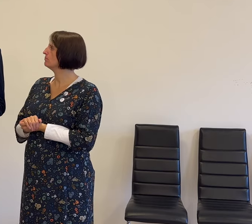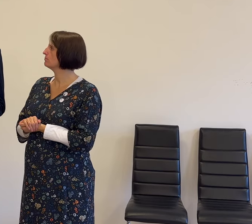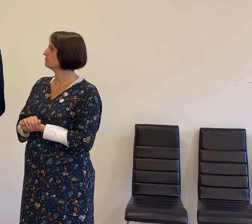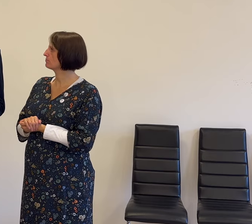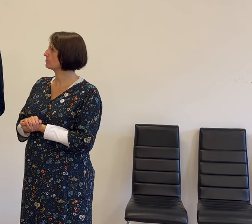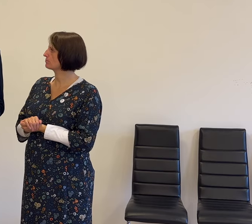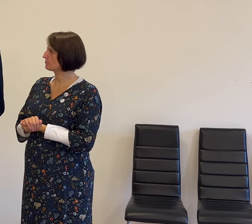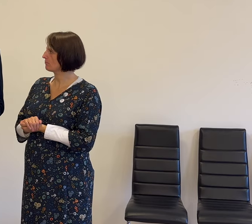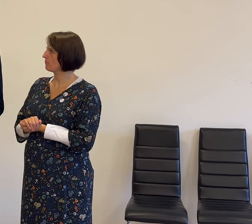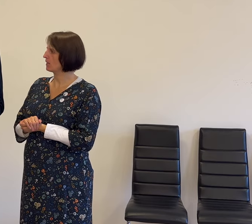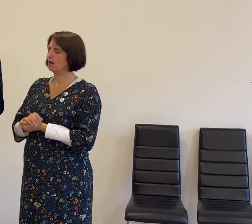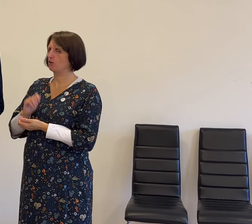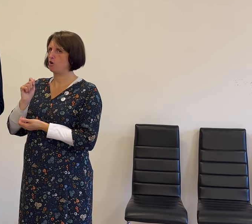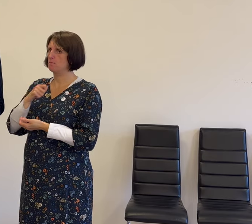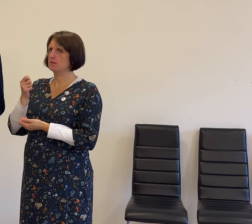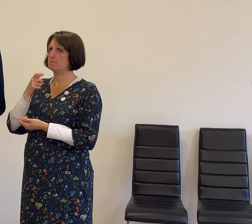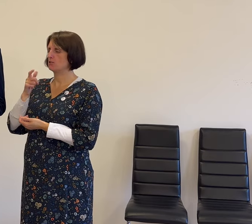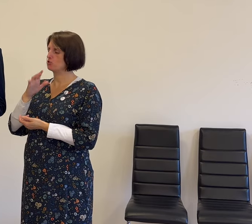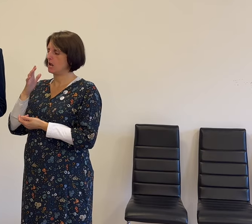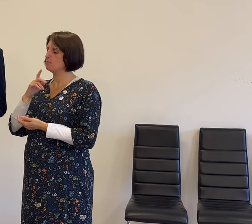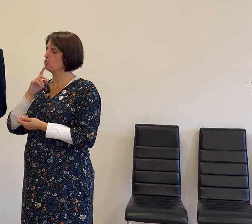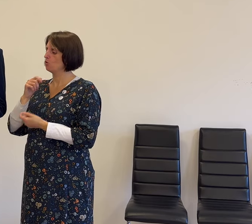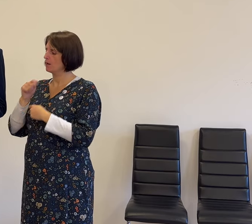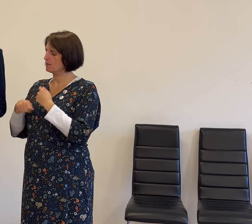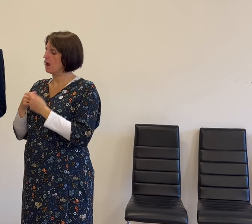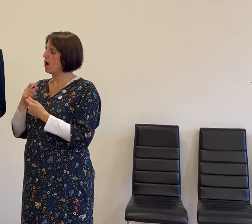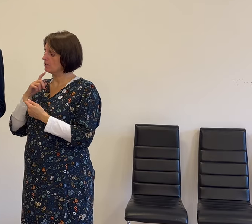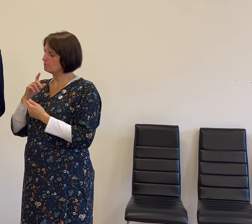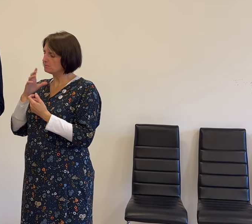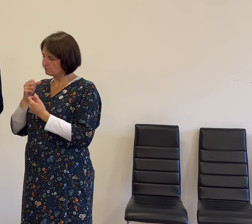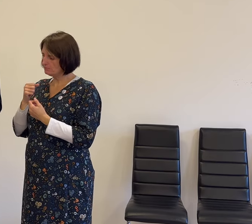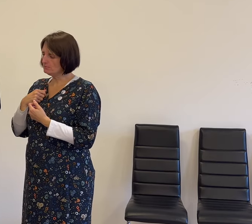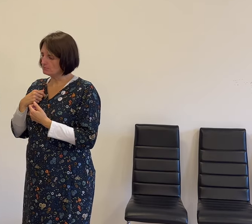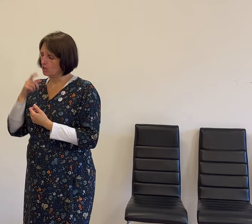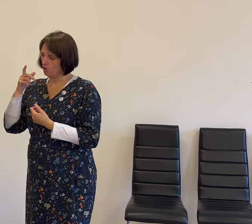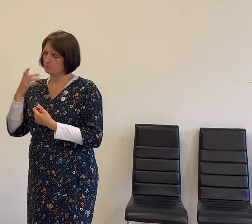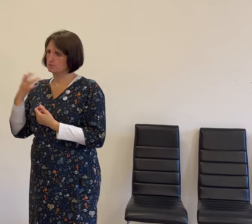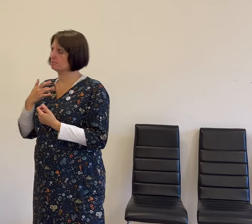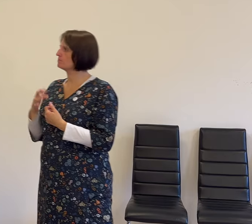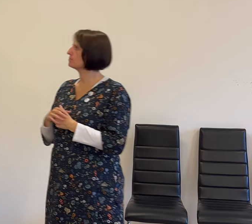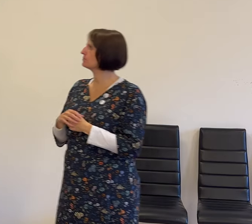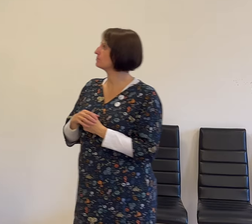Hospodin nezachraňuje mečem a kopím. Vždyť boj je Hospodin.